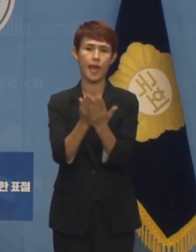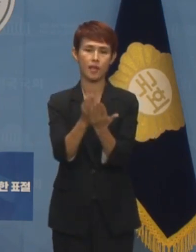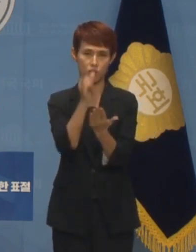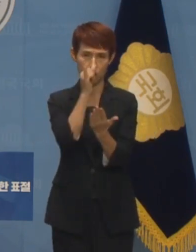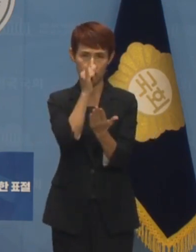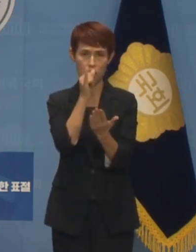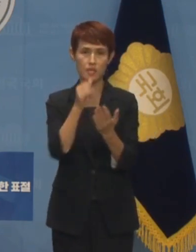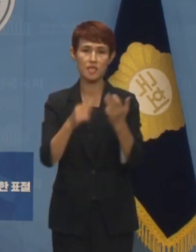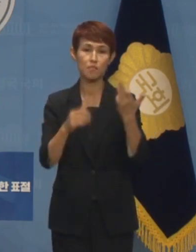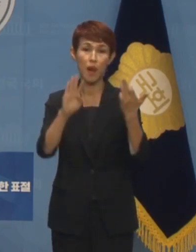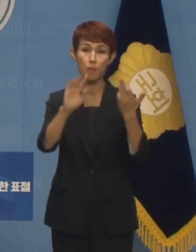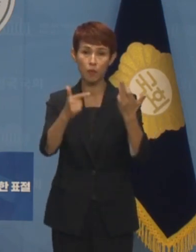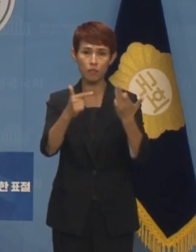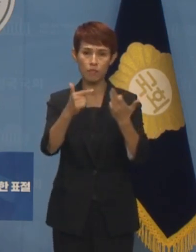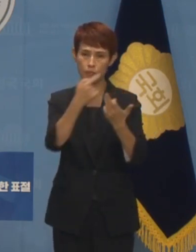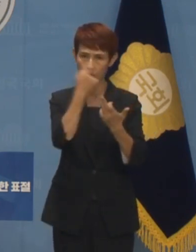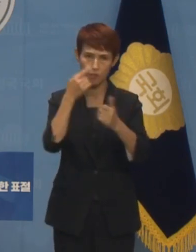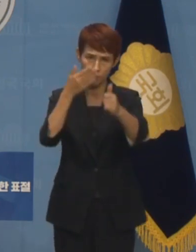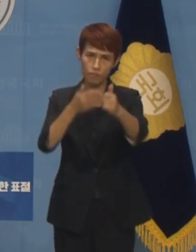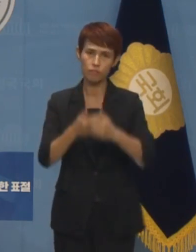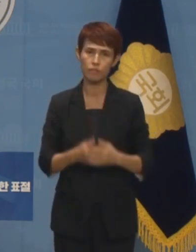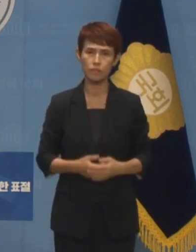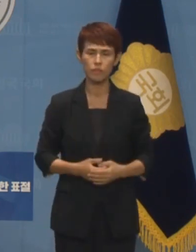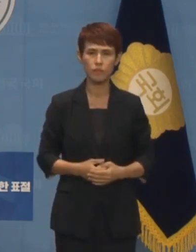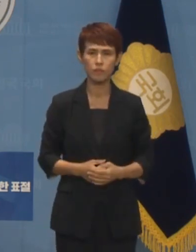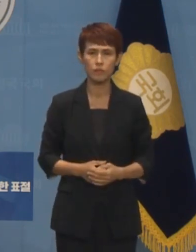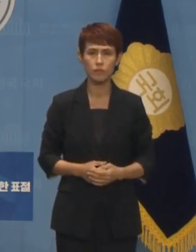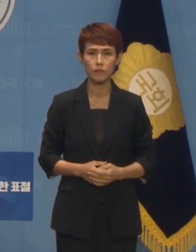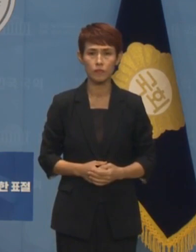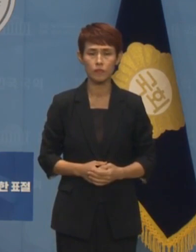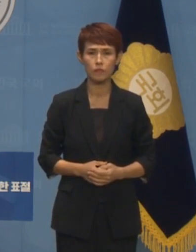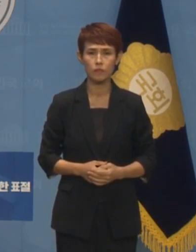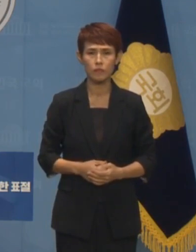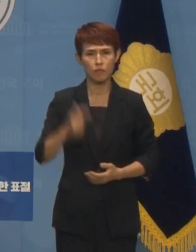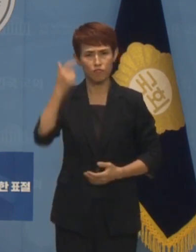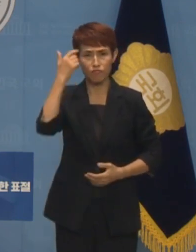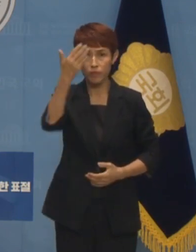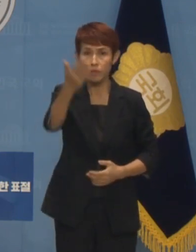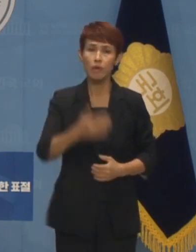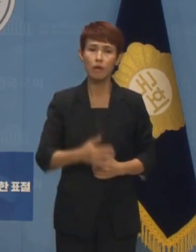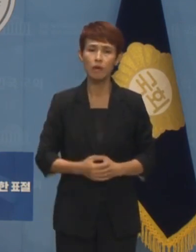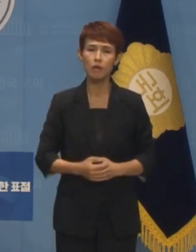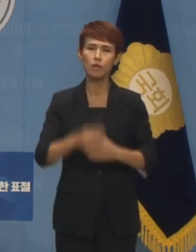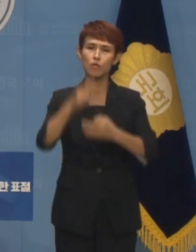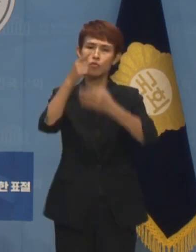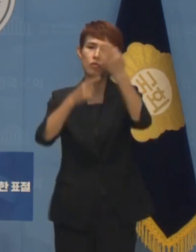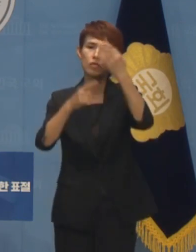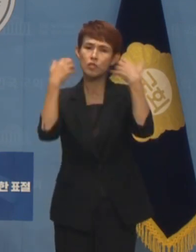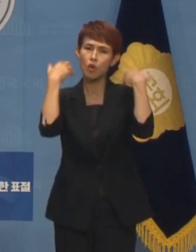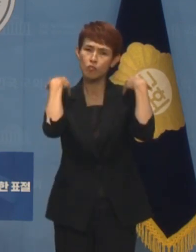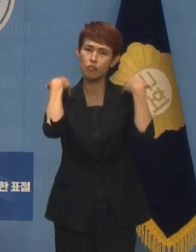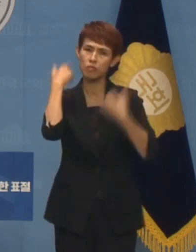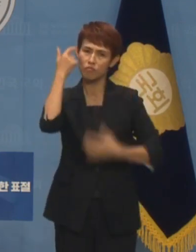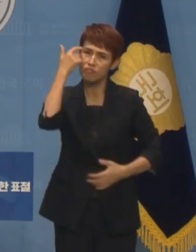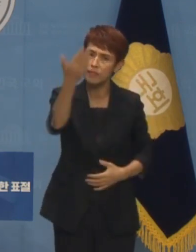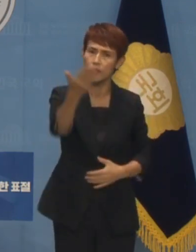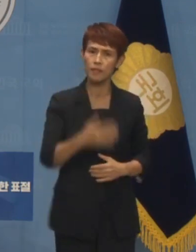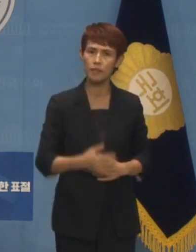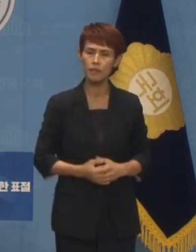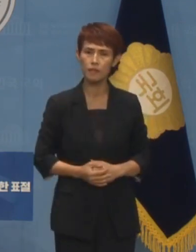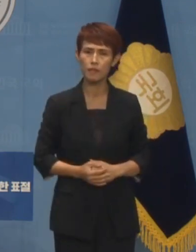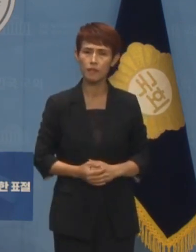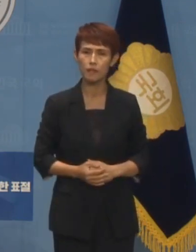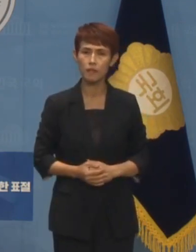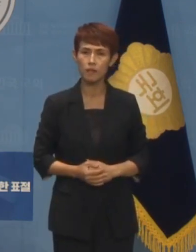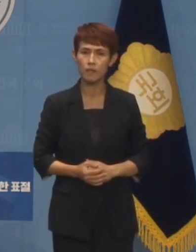제18권을 확인하시면 될 것입니다. 그래서 묻습니다. 윤석열 정부에게 공식적으로